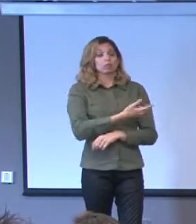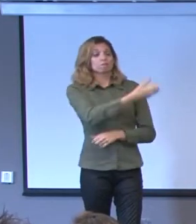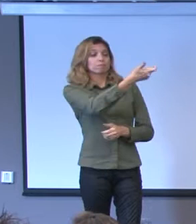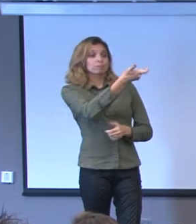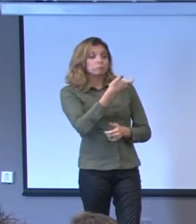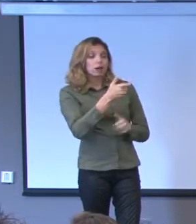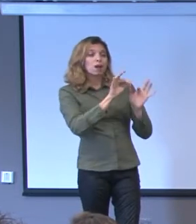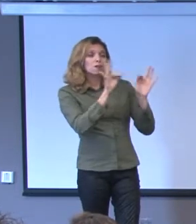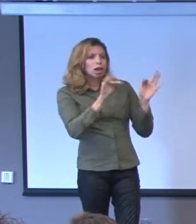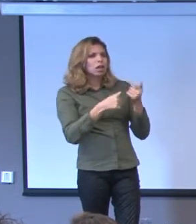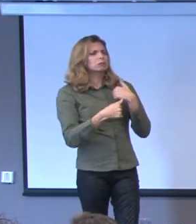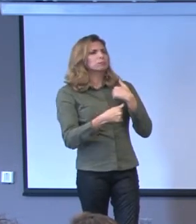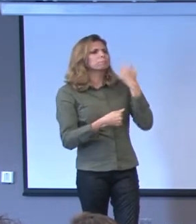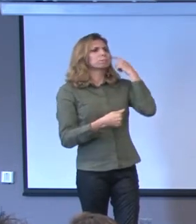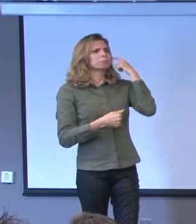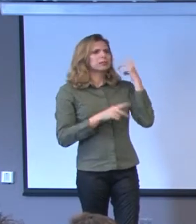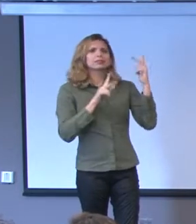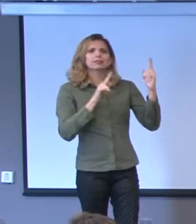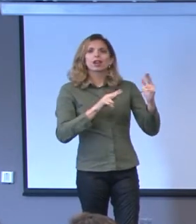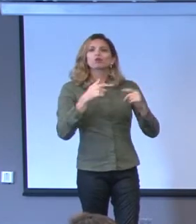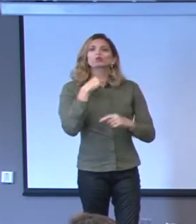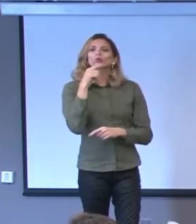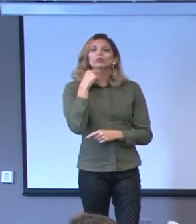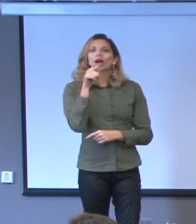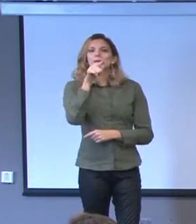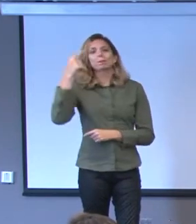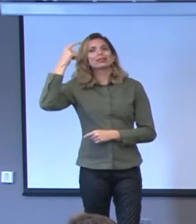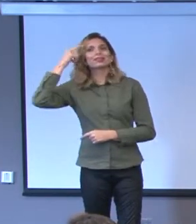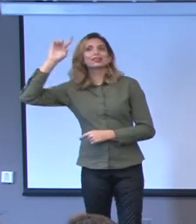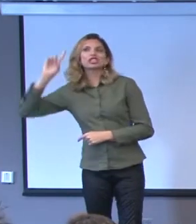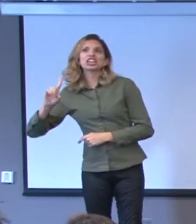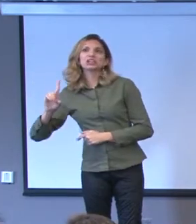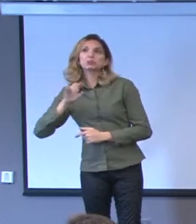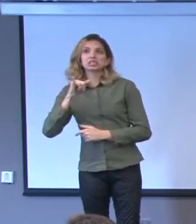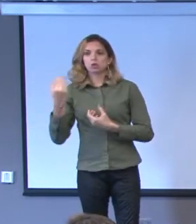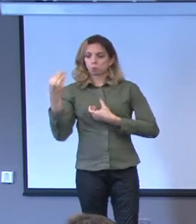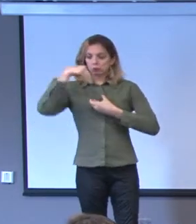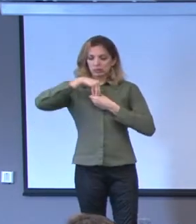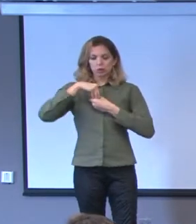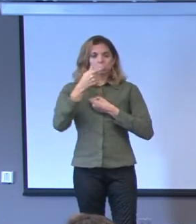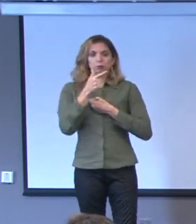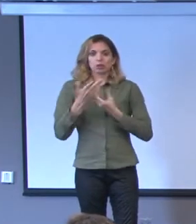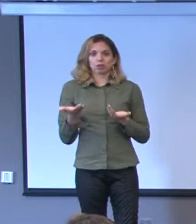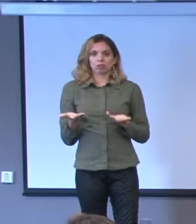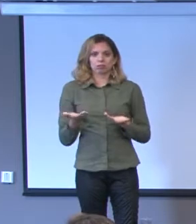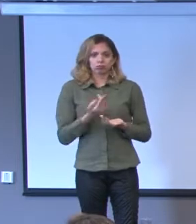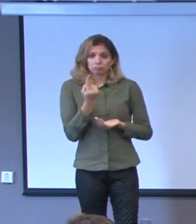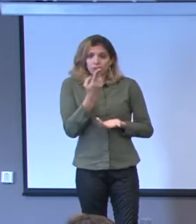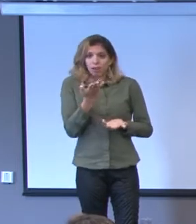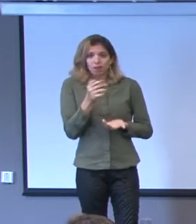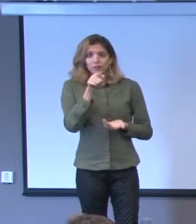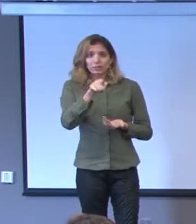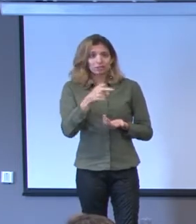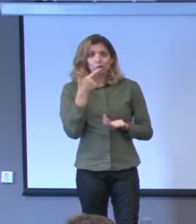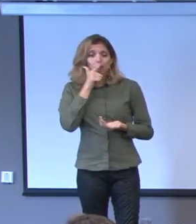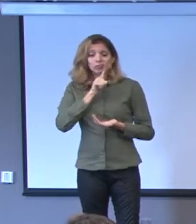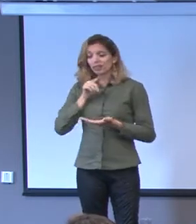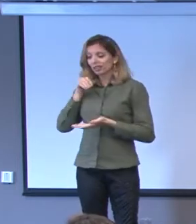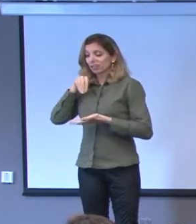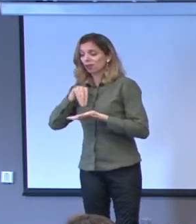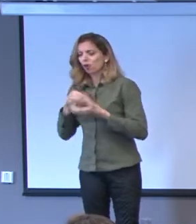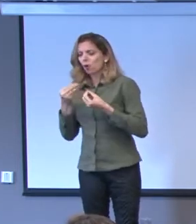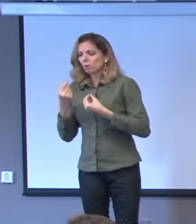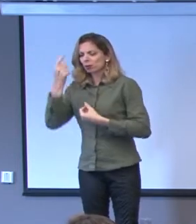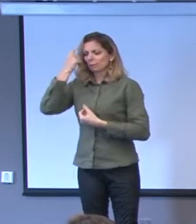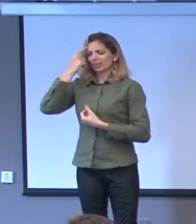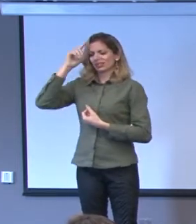foi muito marcante, que não existe pensar em direito se você não está lá. Então, se a pessoa não está lá, se ela não tem acesso, se ela não chega lá, é